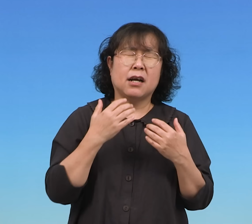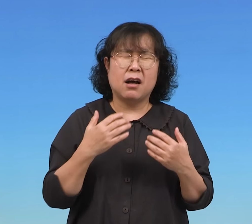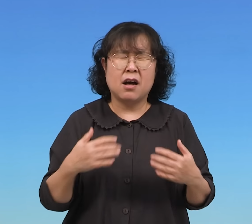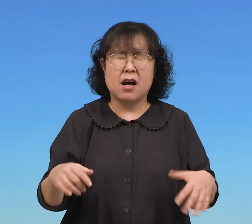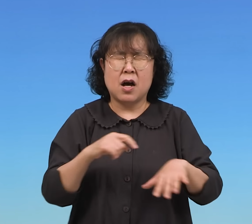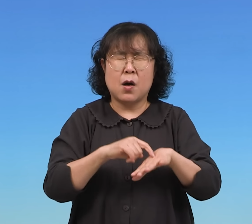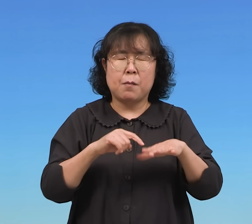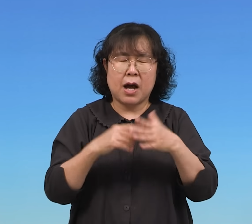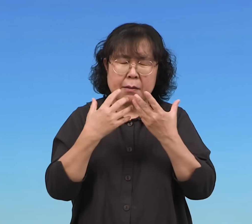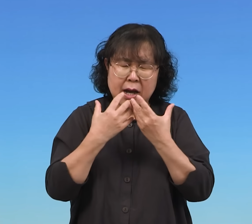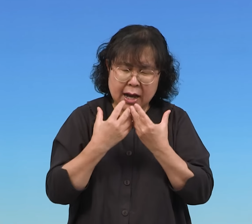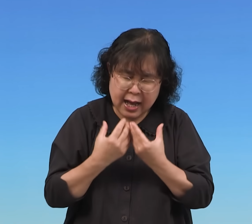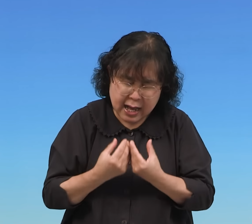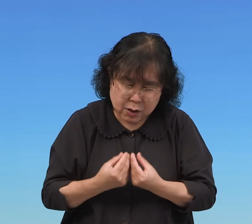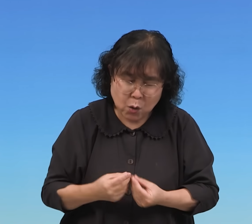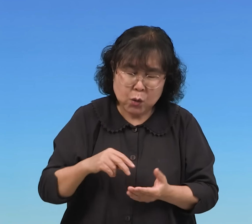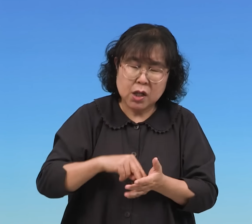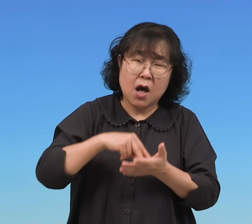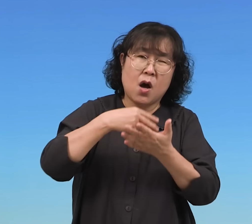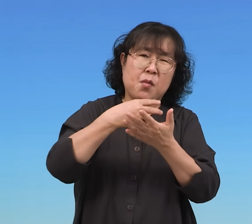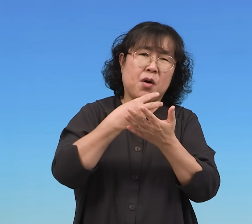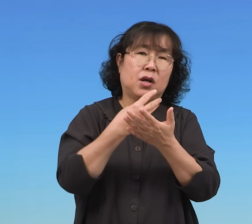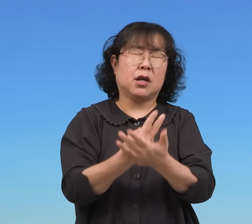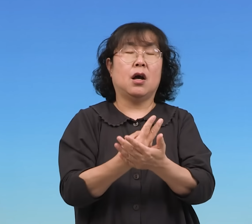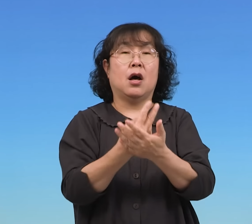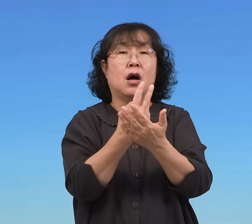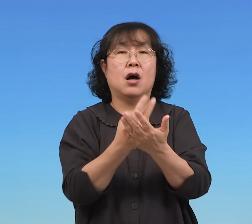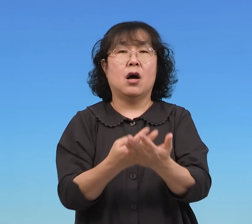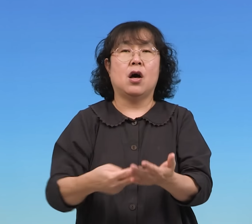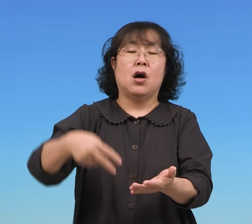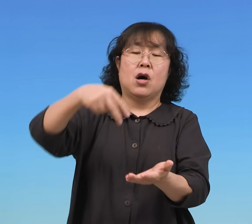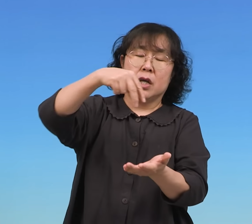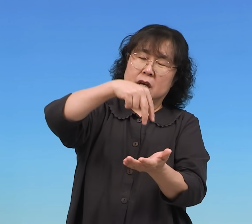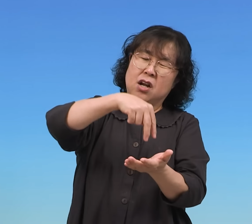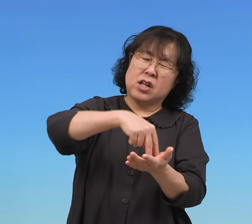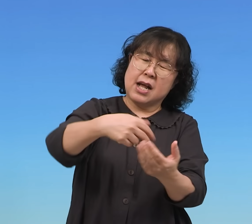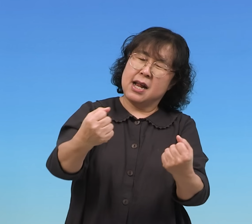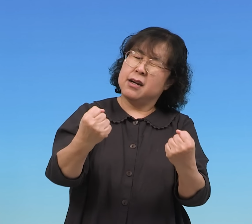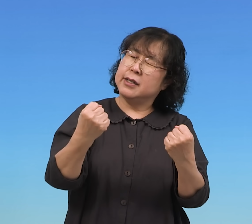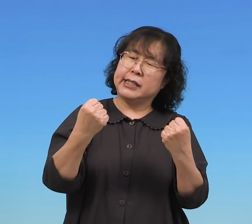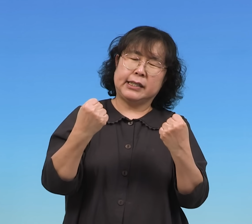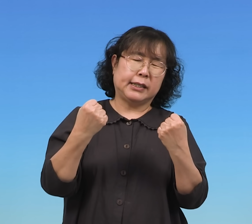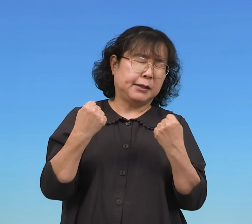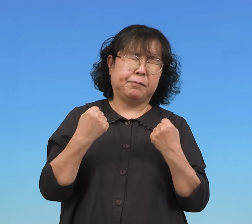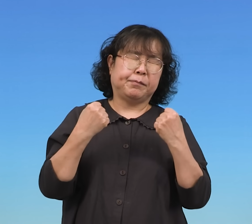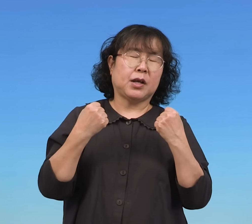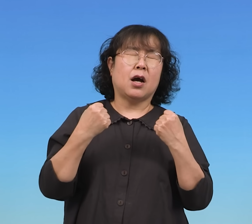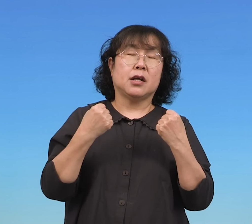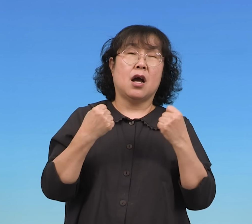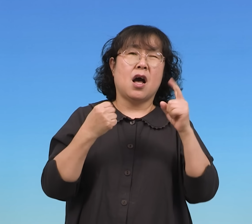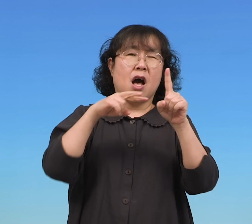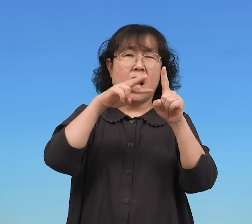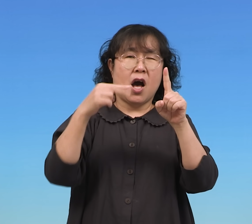힘들고 지쳐 낭망하고 넘어져 일어날 힘 전혀 없을